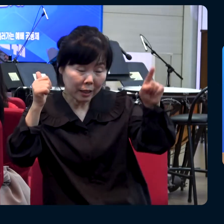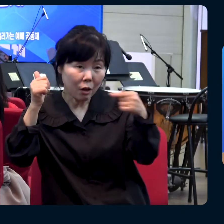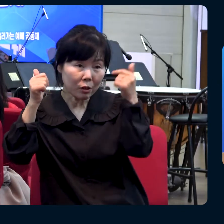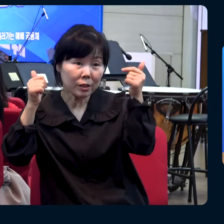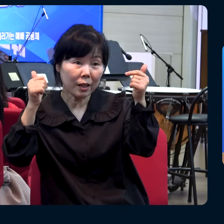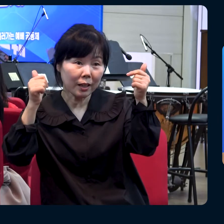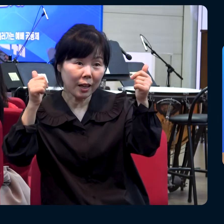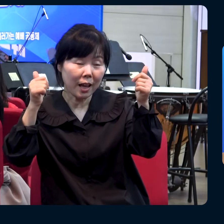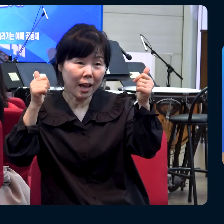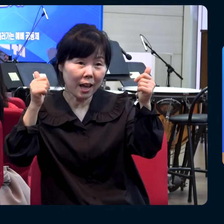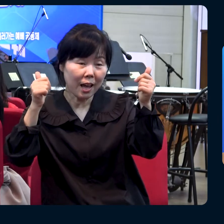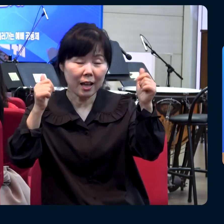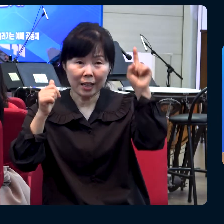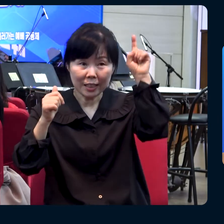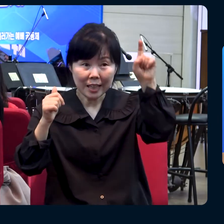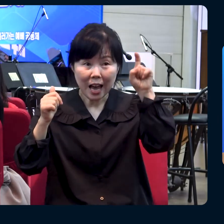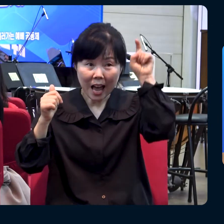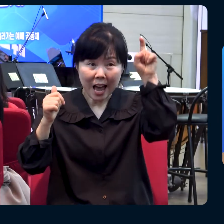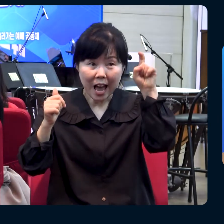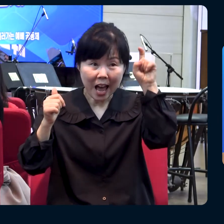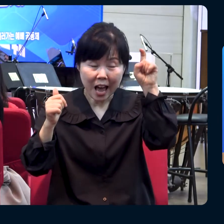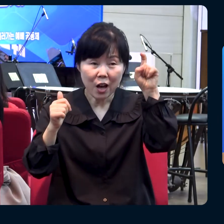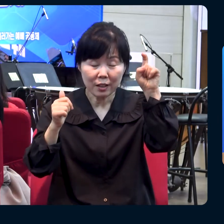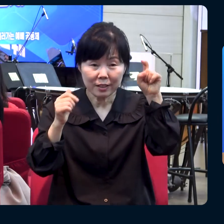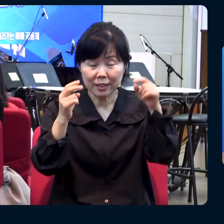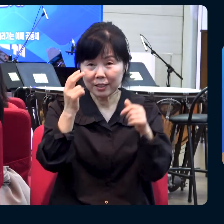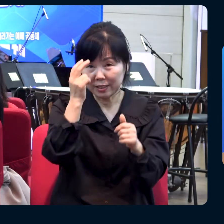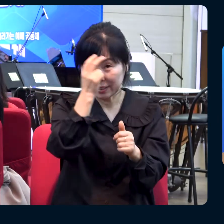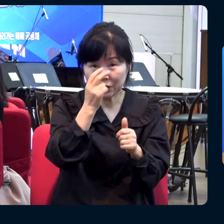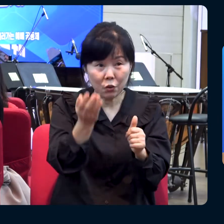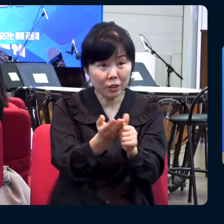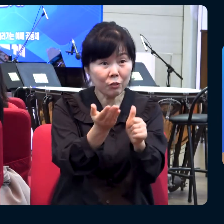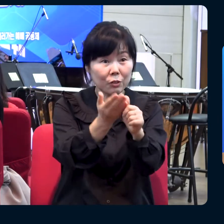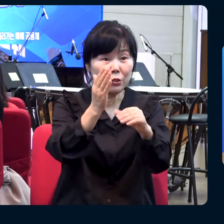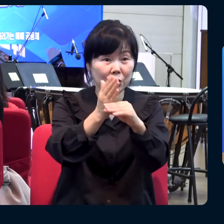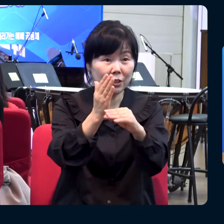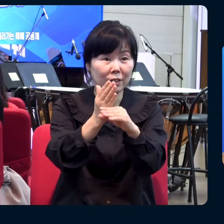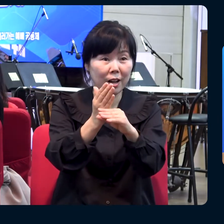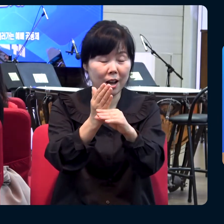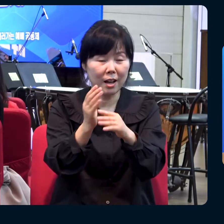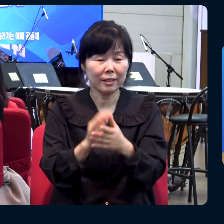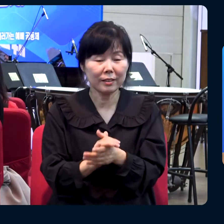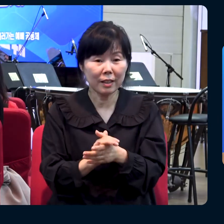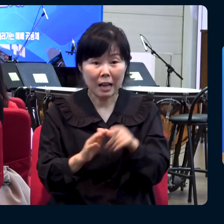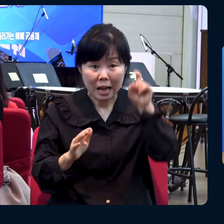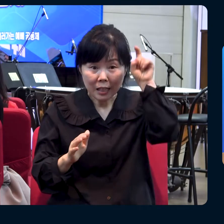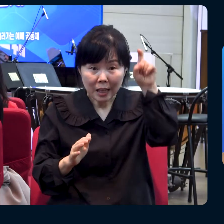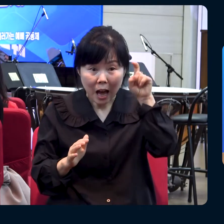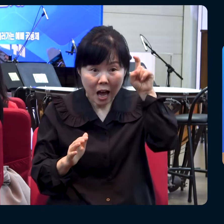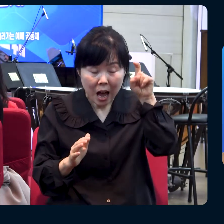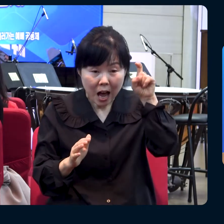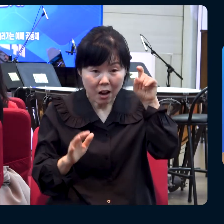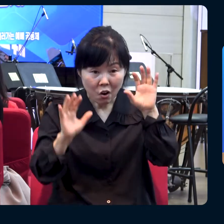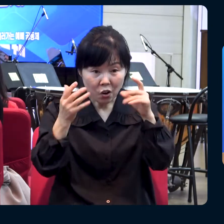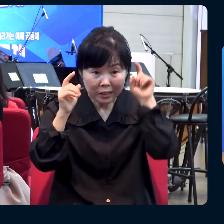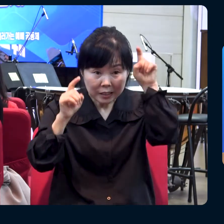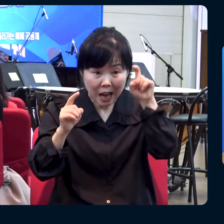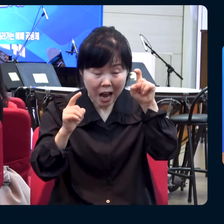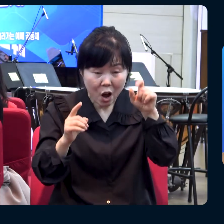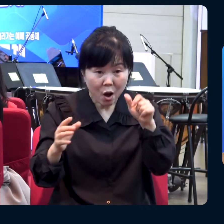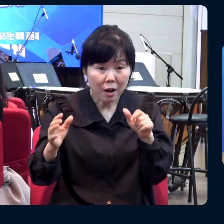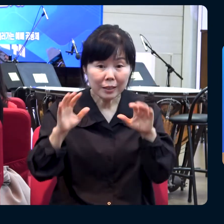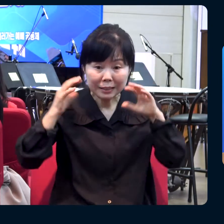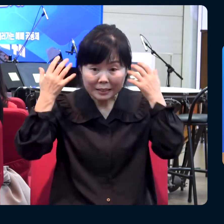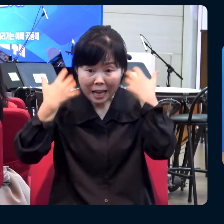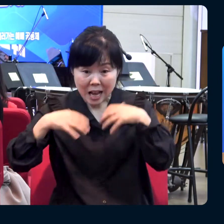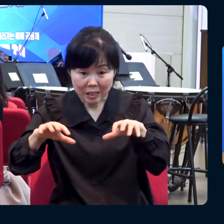양을 맡겼어요. 자기 양을 치고 있는데 사자나 곰이 와서 자기가 치는 양 한 마리를 움켜가면